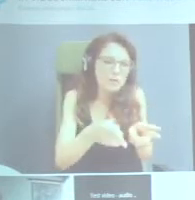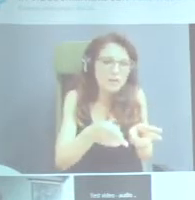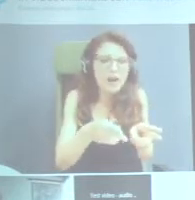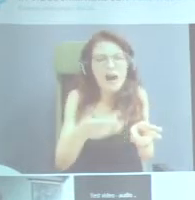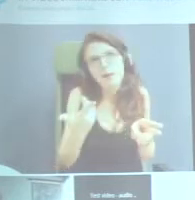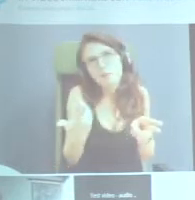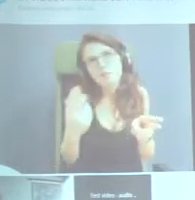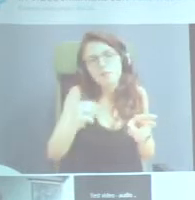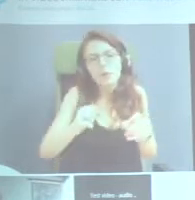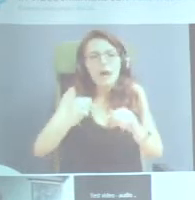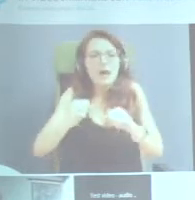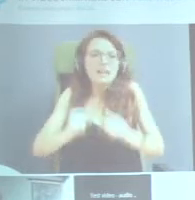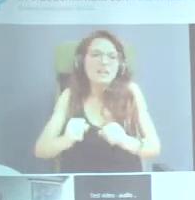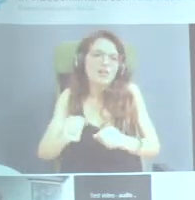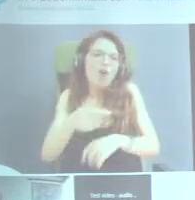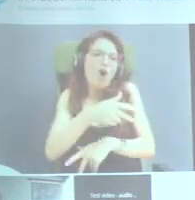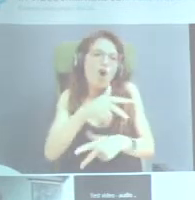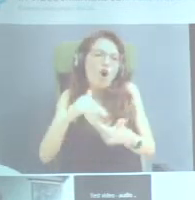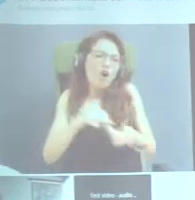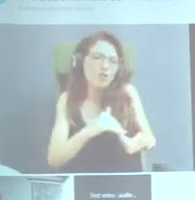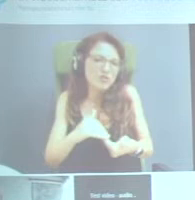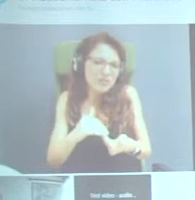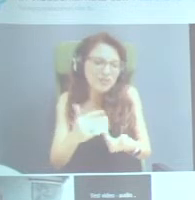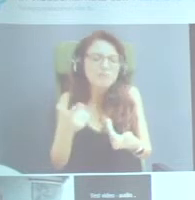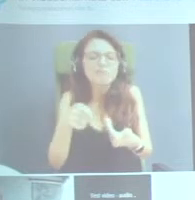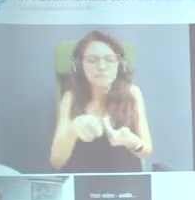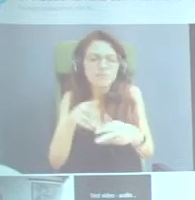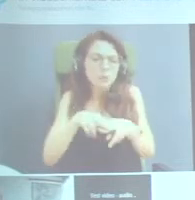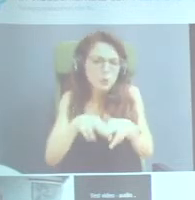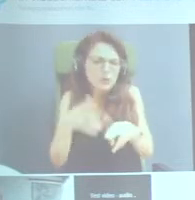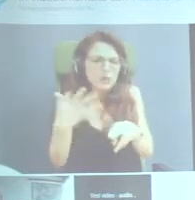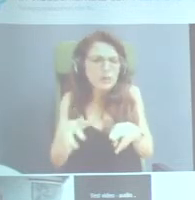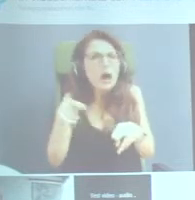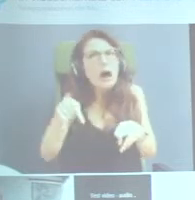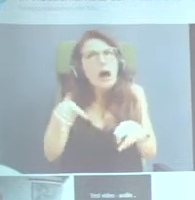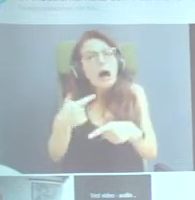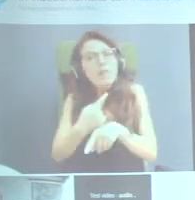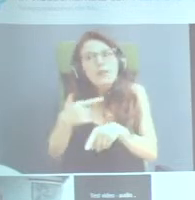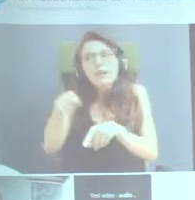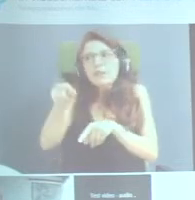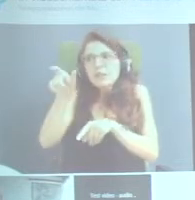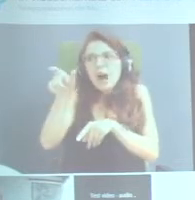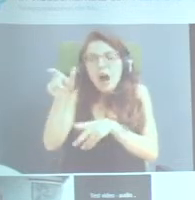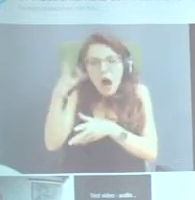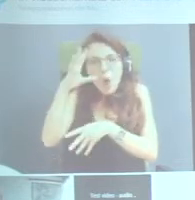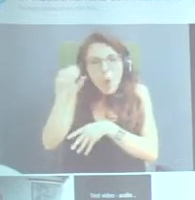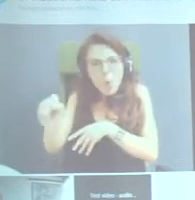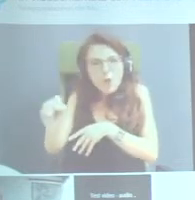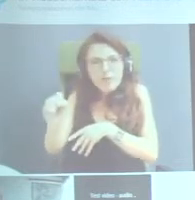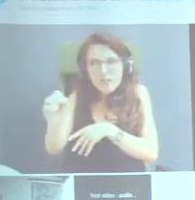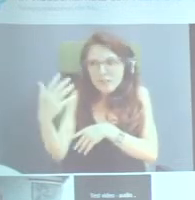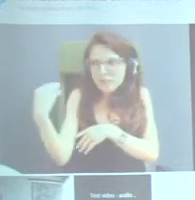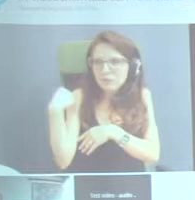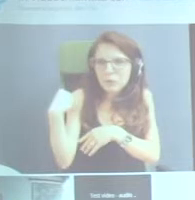fatto appunto una richiesta verso l'utilizzo del servizio in ambiti di conferenza, quindi per le